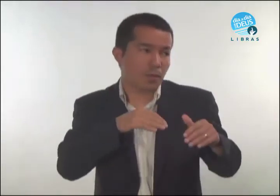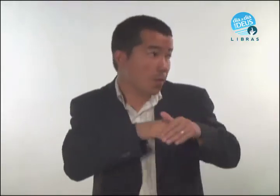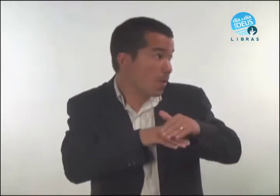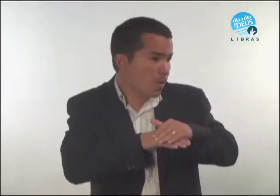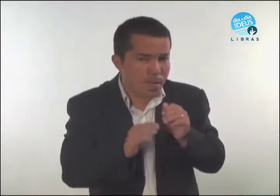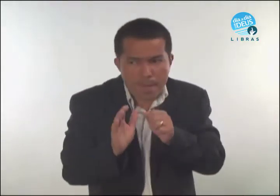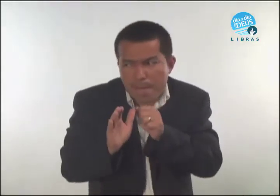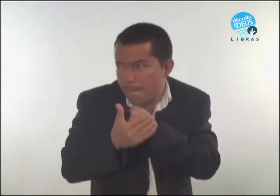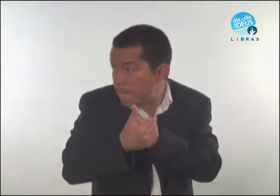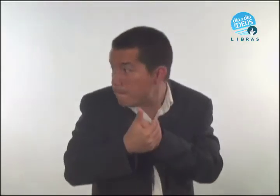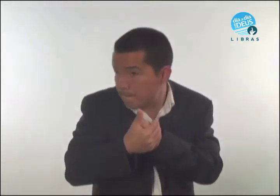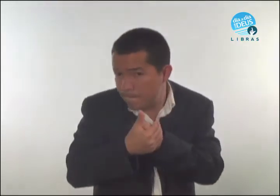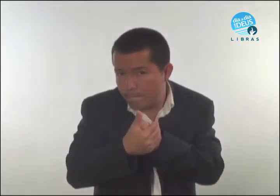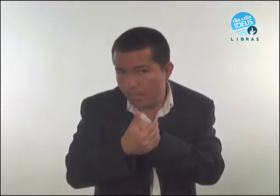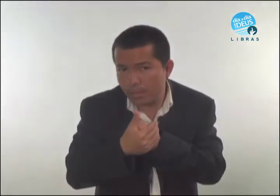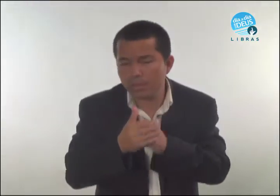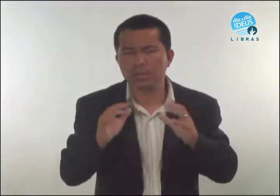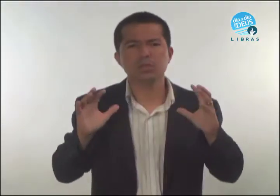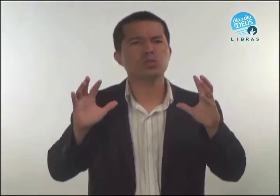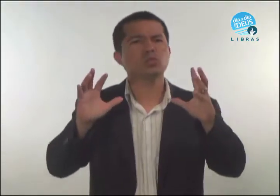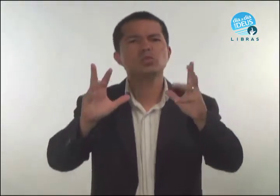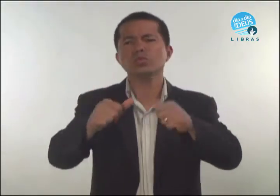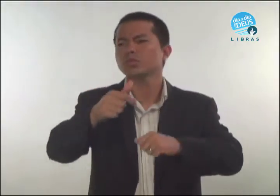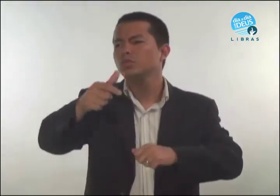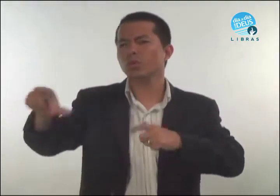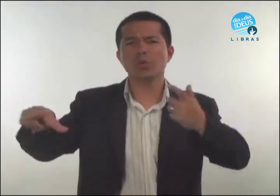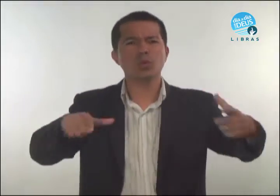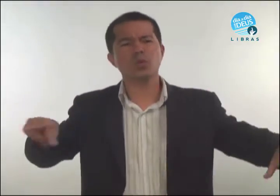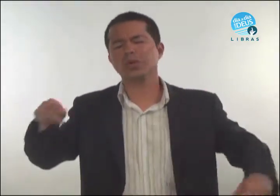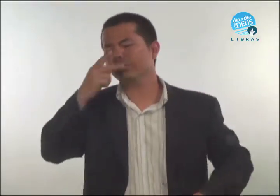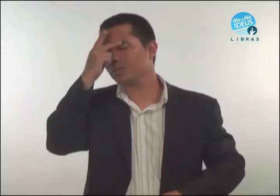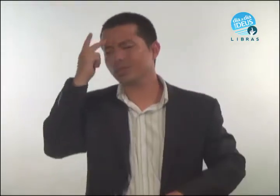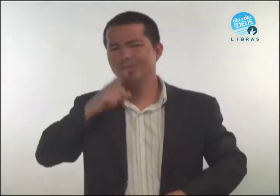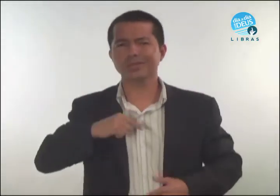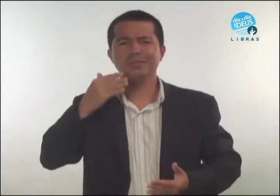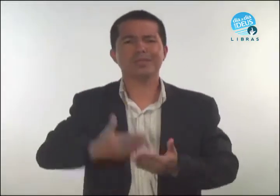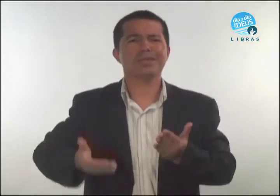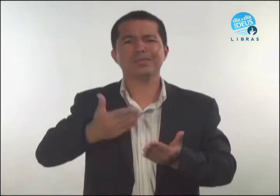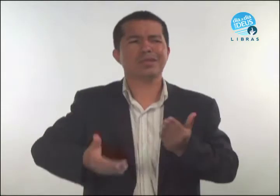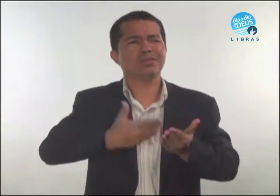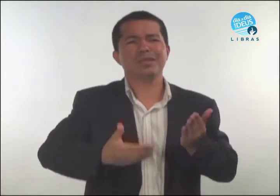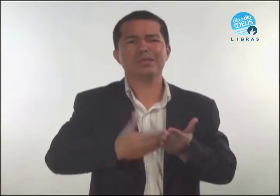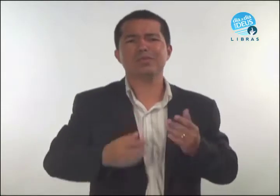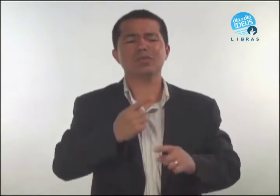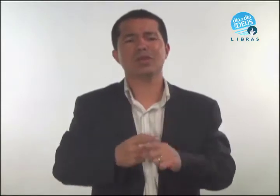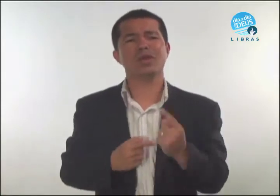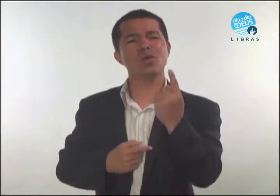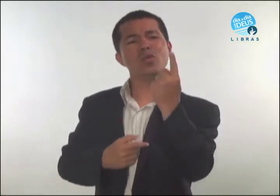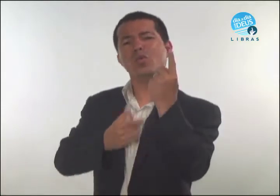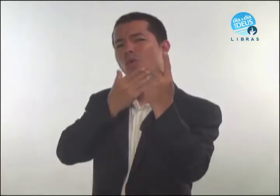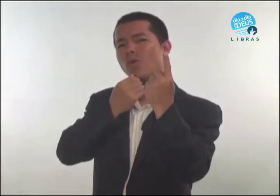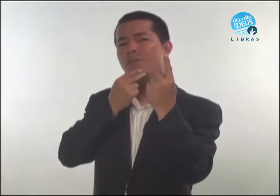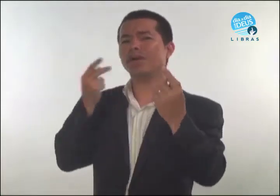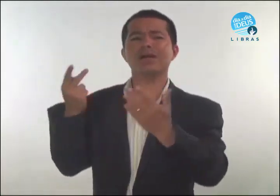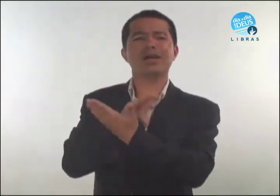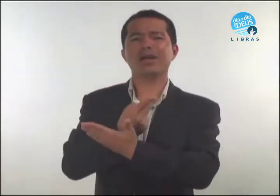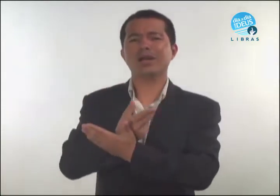um avivamento pode eclodir pela experiência e pelo exemplo de um só homem, a desgraça também vem quando a gente copia